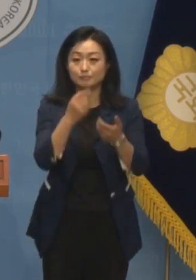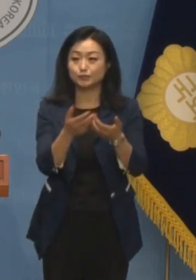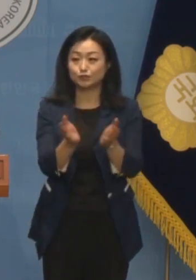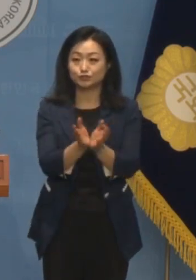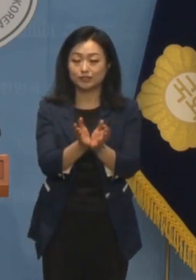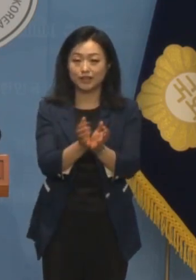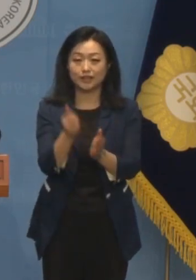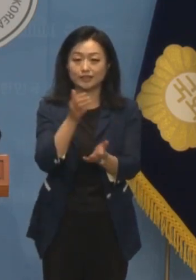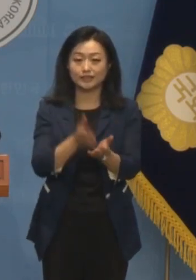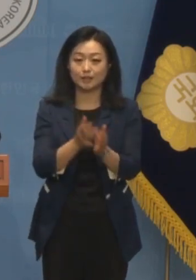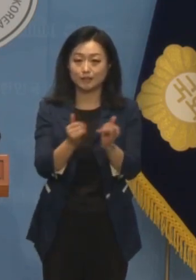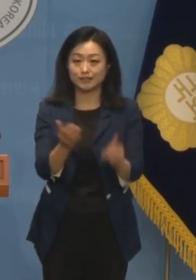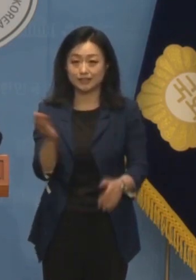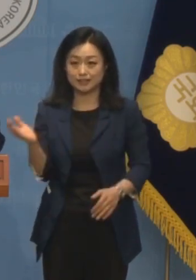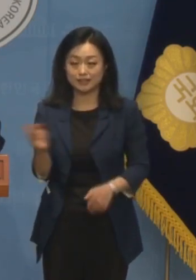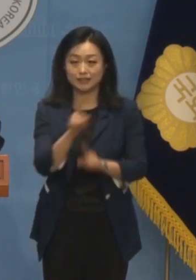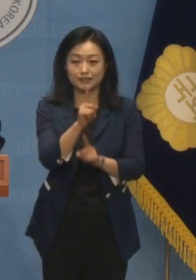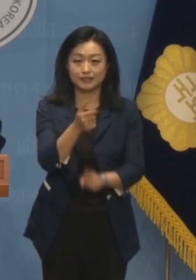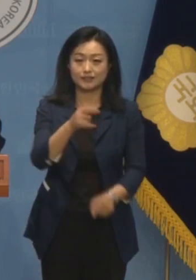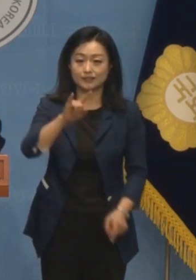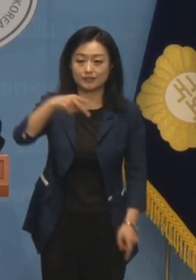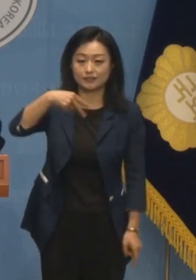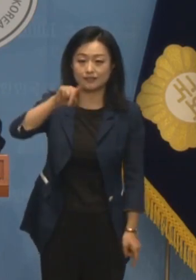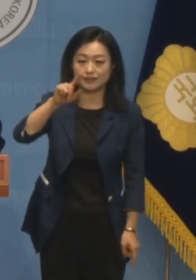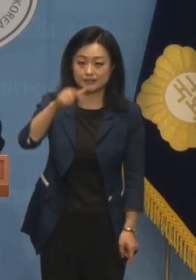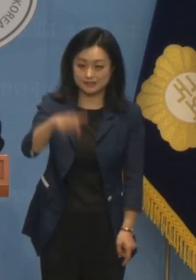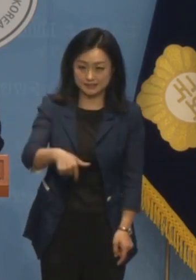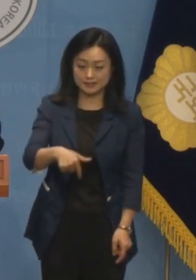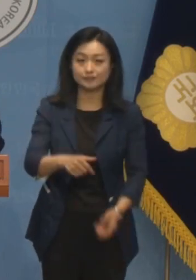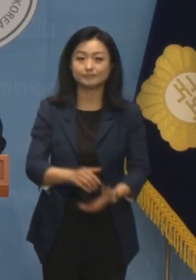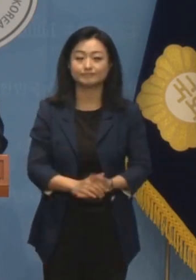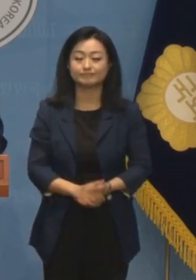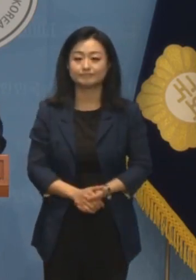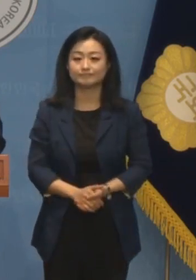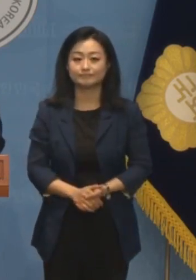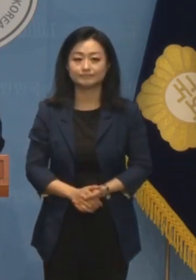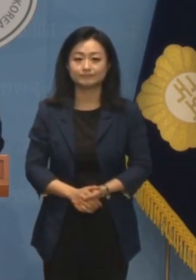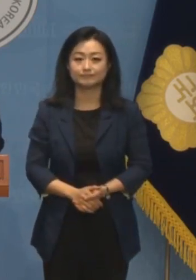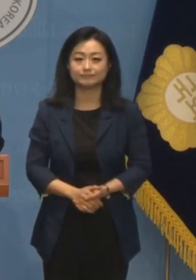더불어민주당 수석대변인 이혜식입니다. 오늘 오전 브리핑 하도록 하겠습니다.